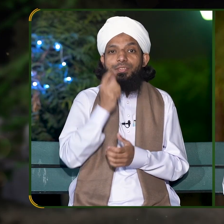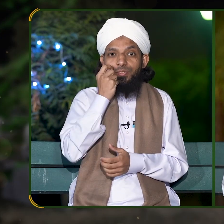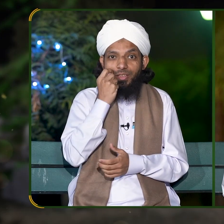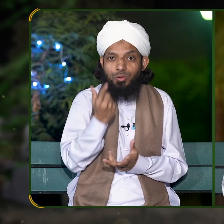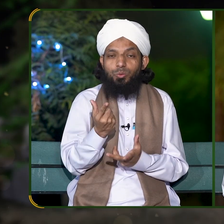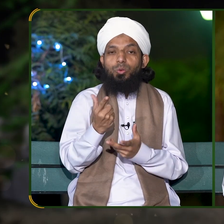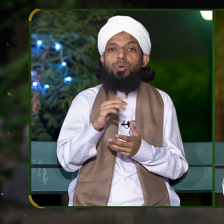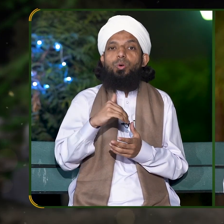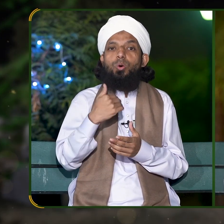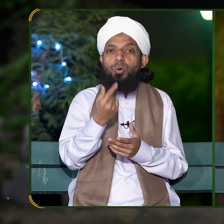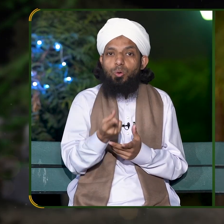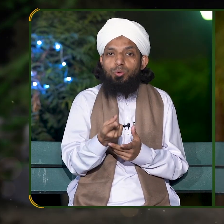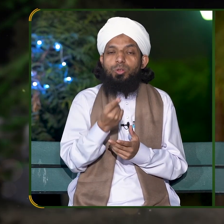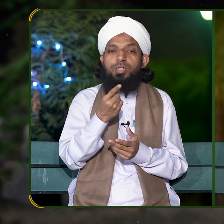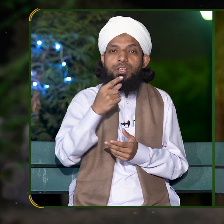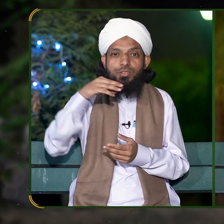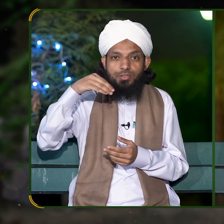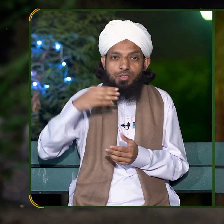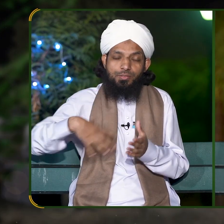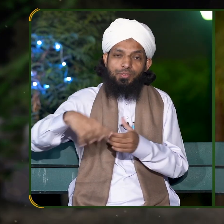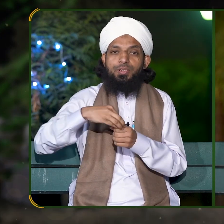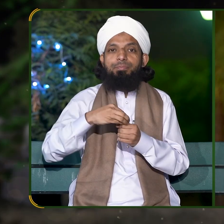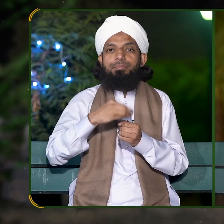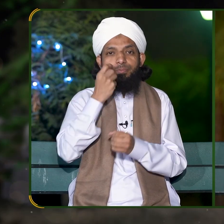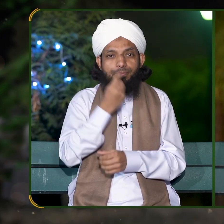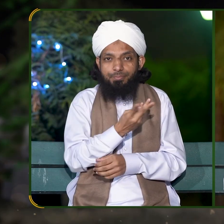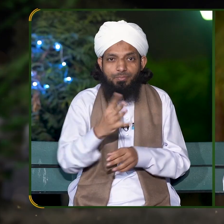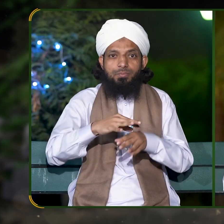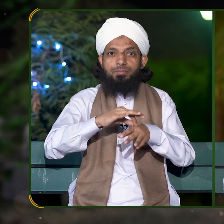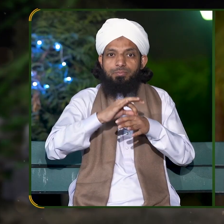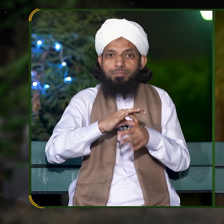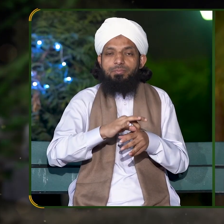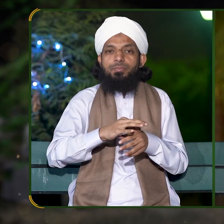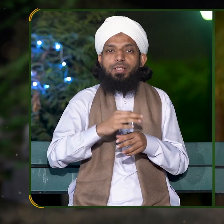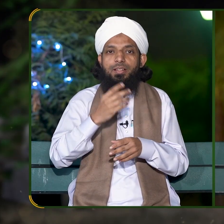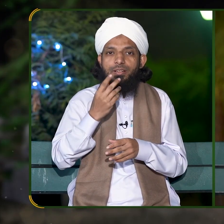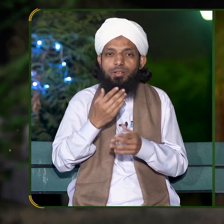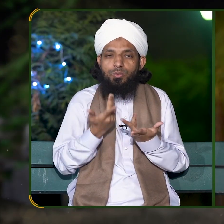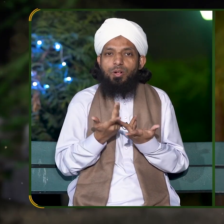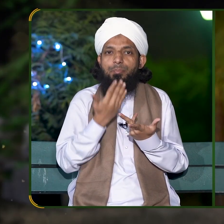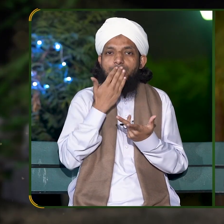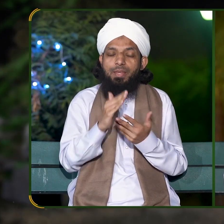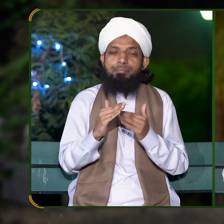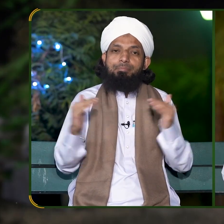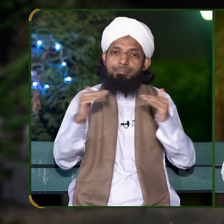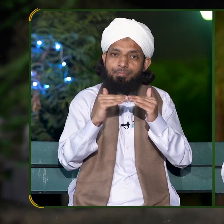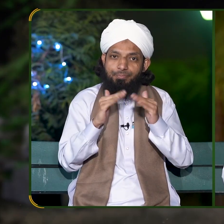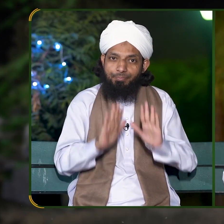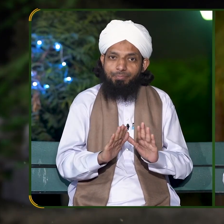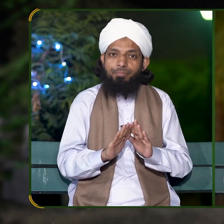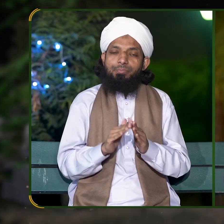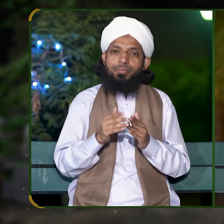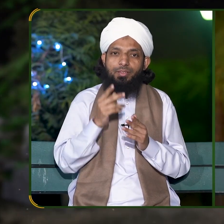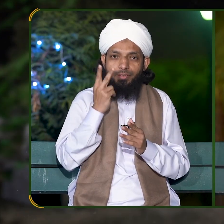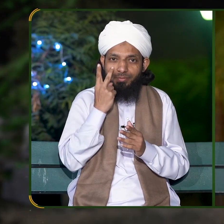انسانوں اور دوسرے جانداروں کا خیال رکھنے اور ان کے ساتھ مناسب انداز سے پیش